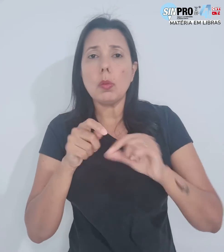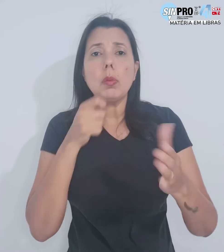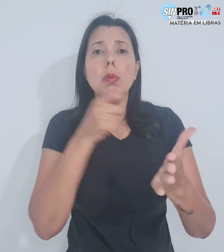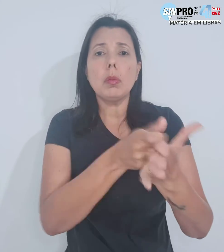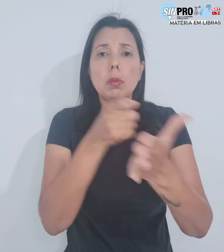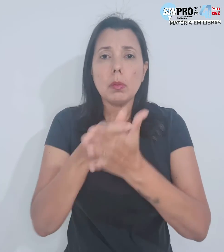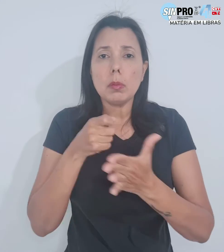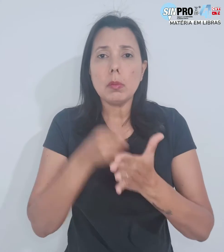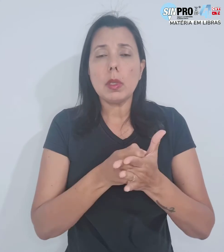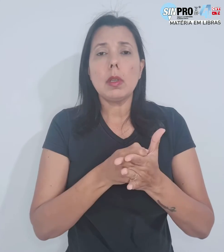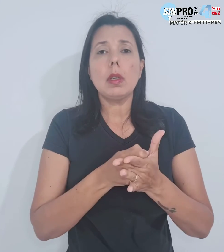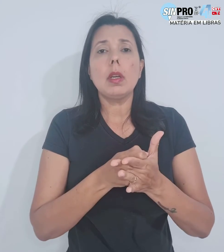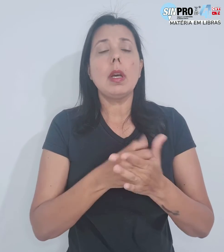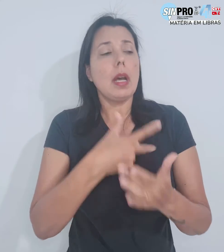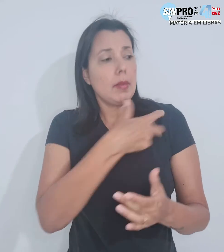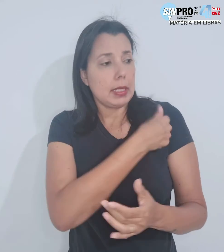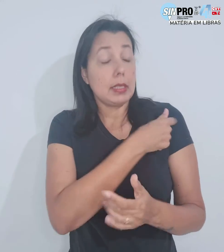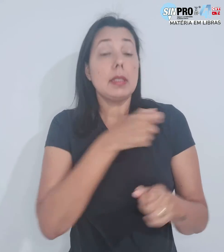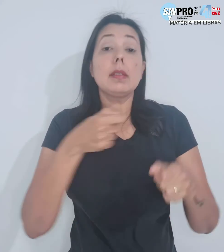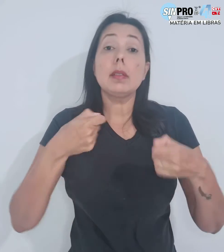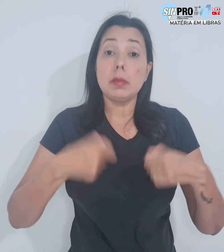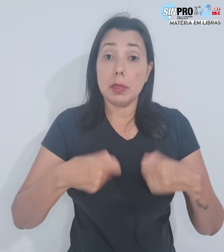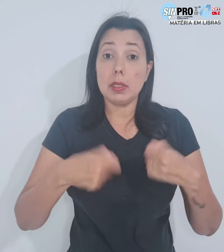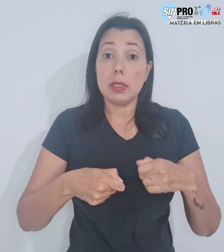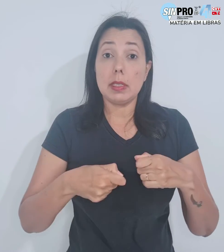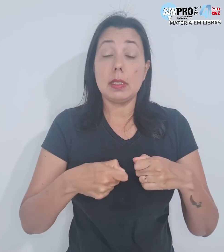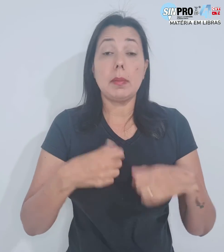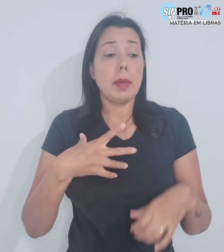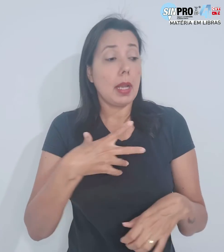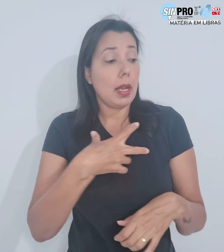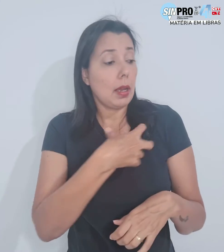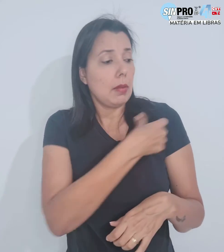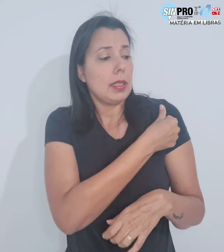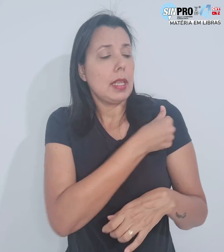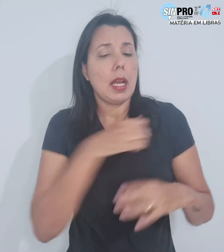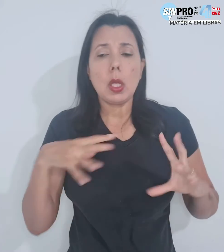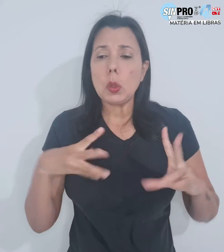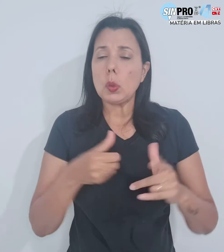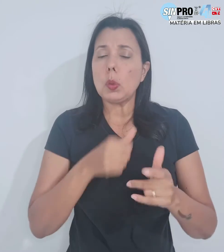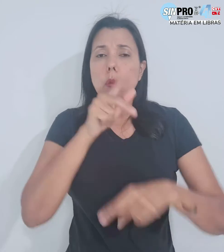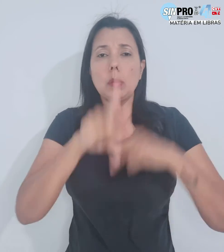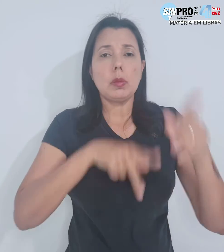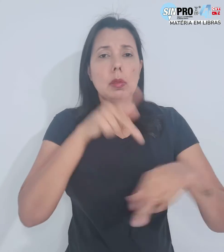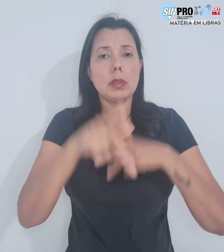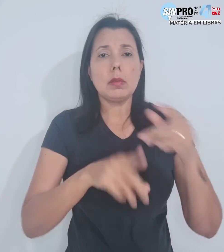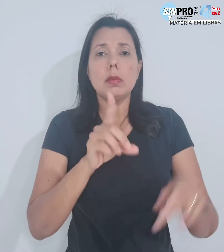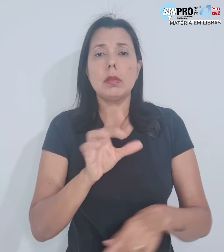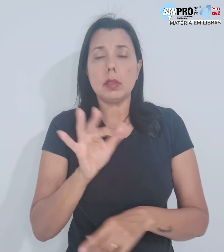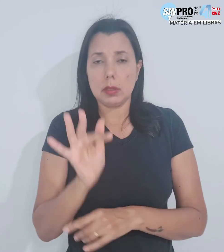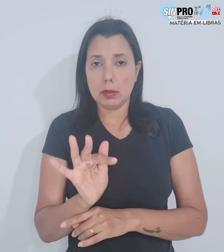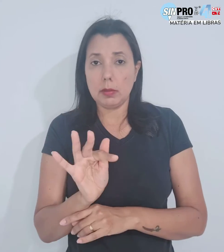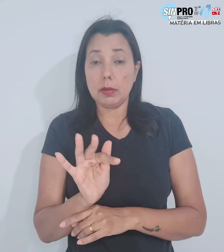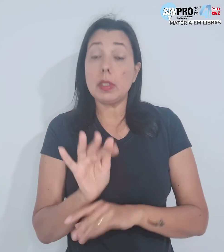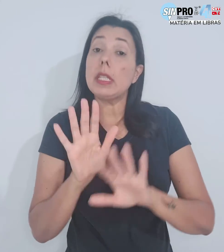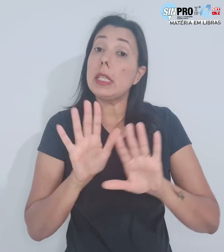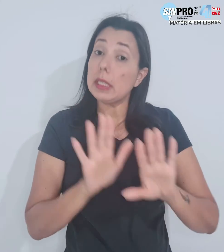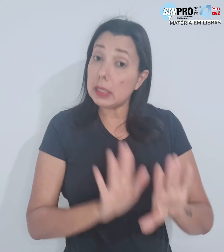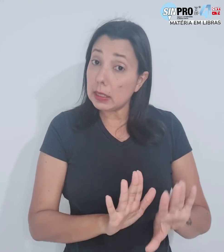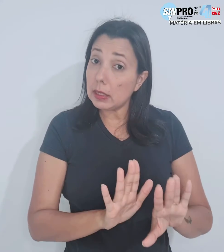para comprar as vacinas necessárias para imunizar a toda a população do Distrito Federal e,